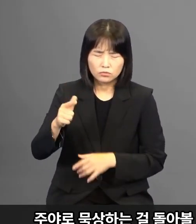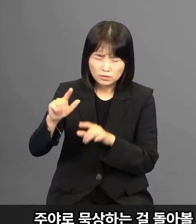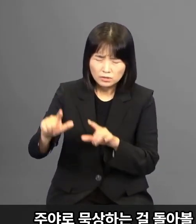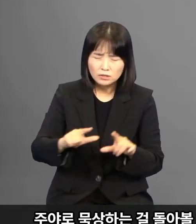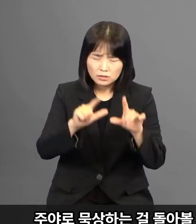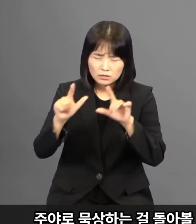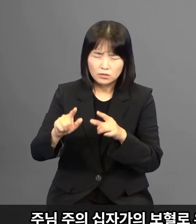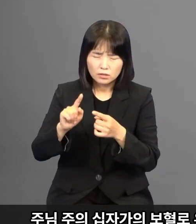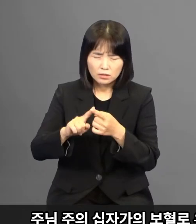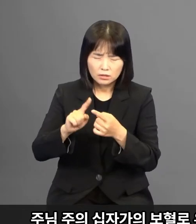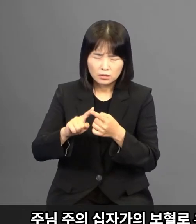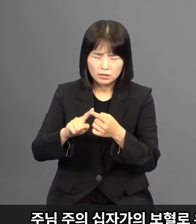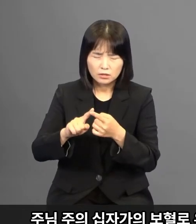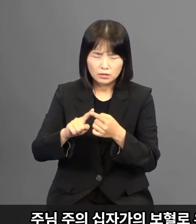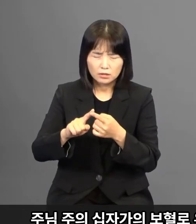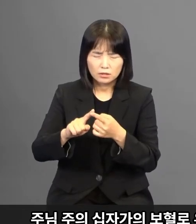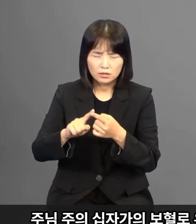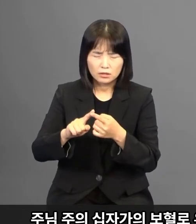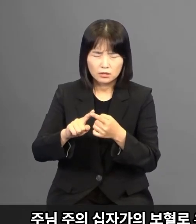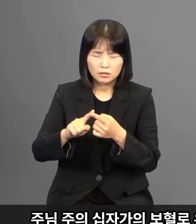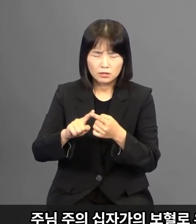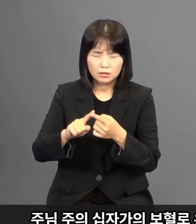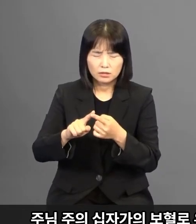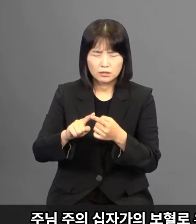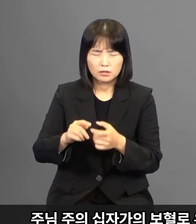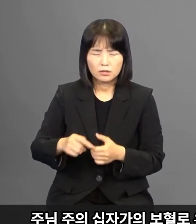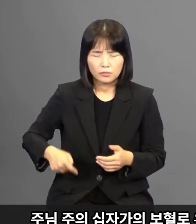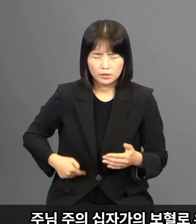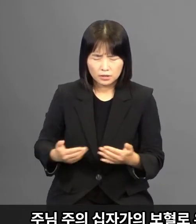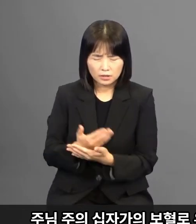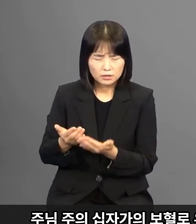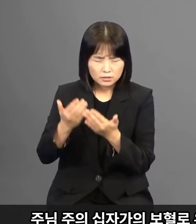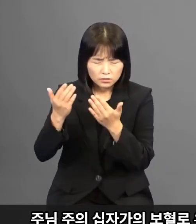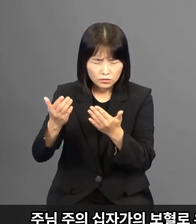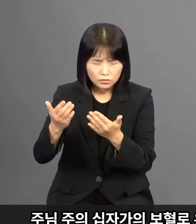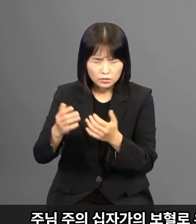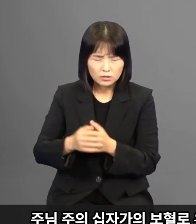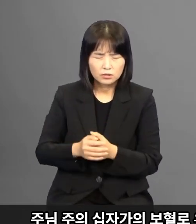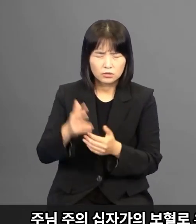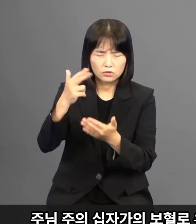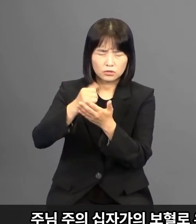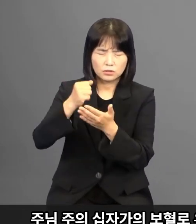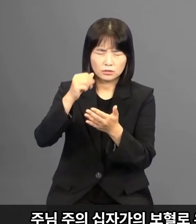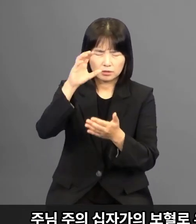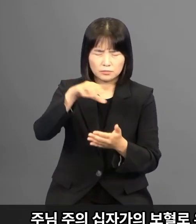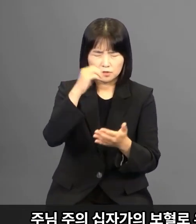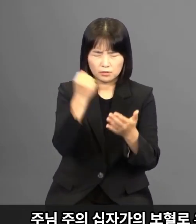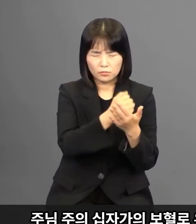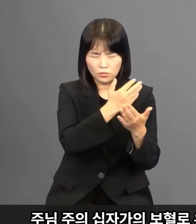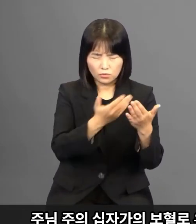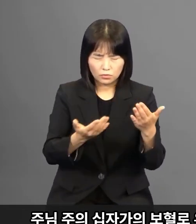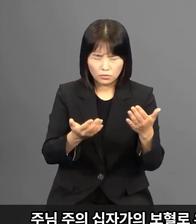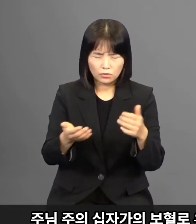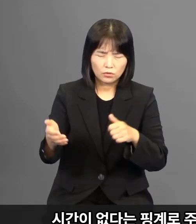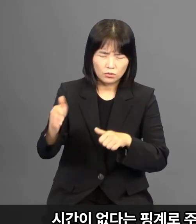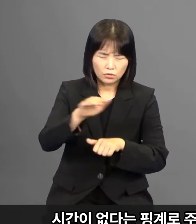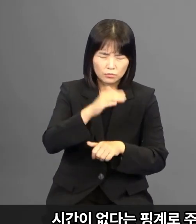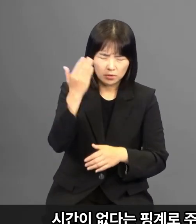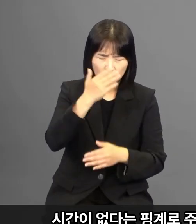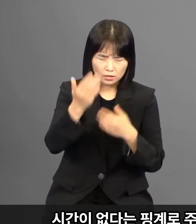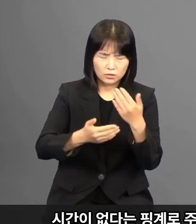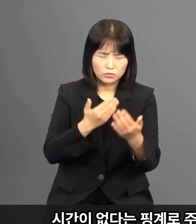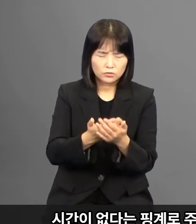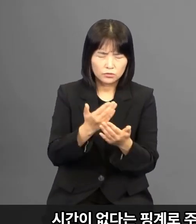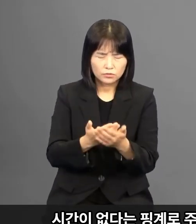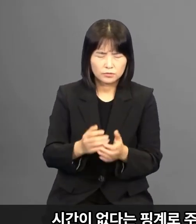회개하오니 주님, 주의 십자가의 보혈로 우리를 덮어주시고 정결케 하여 주옵소서. 시간이